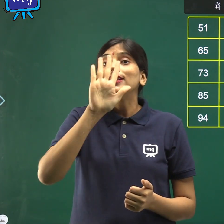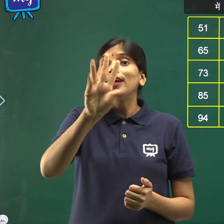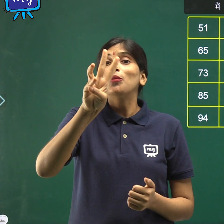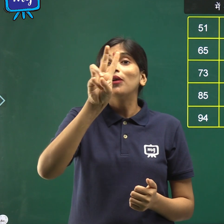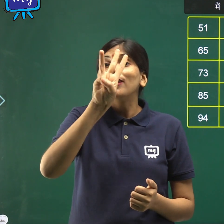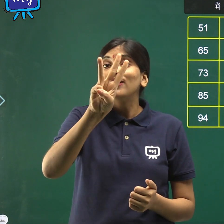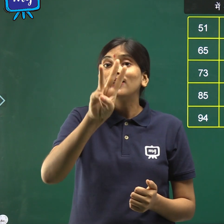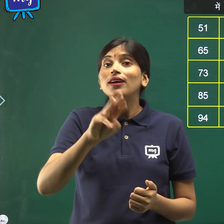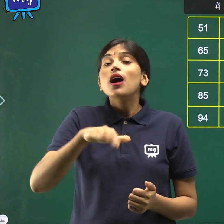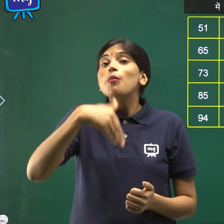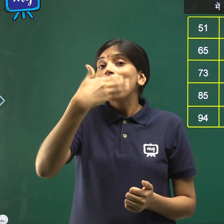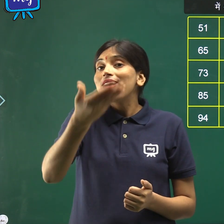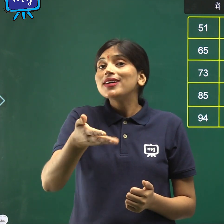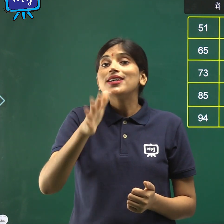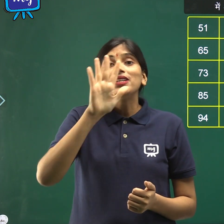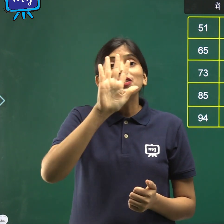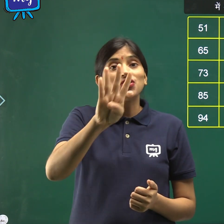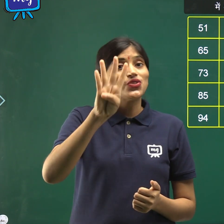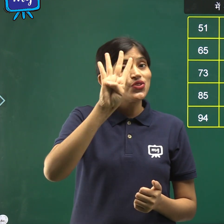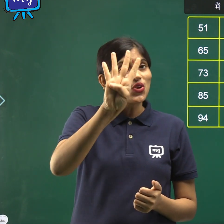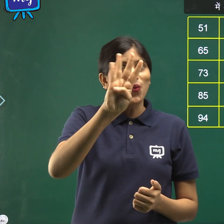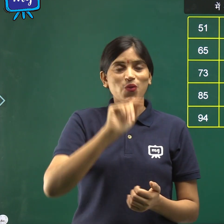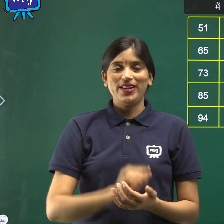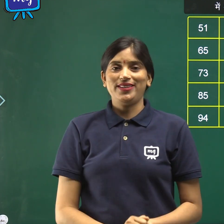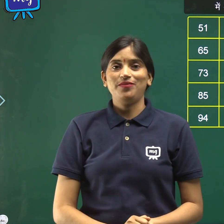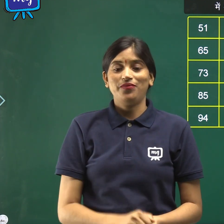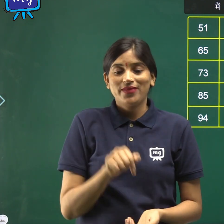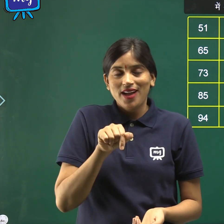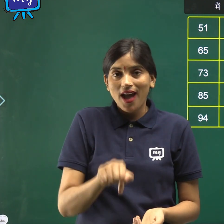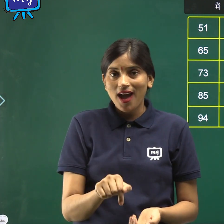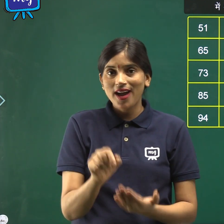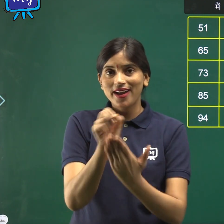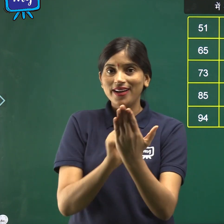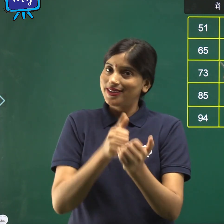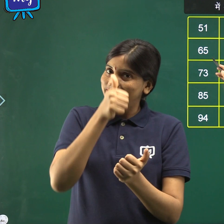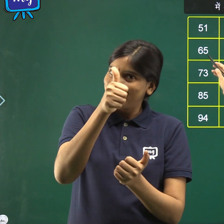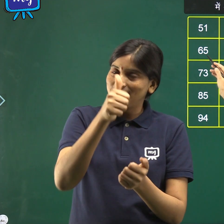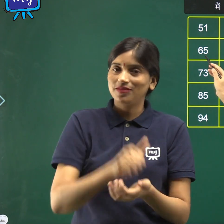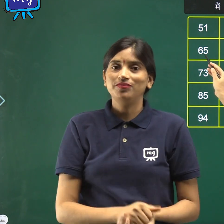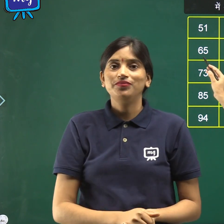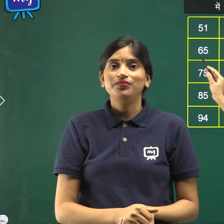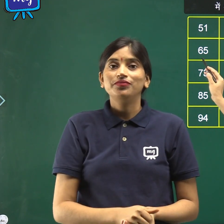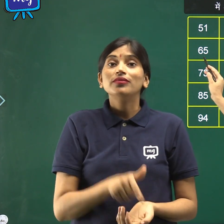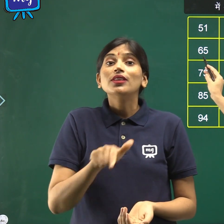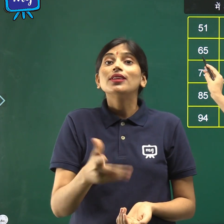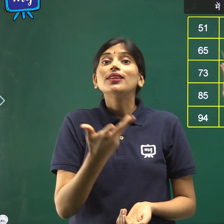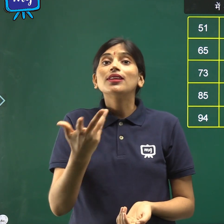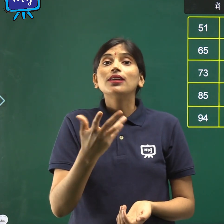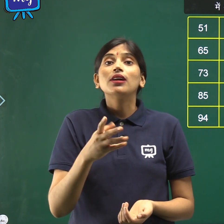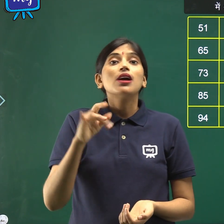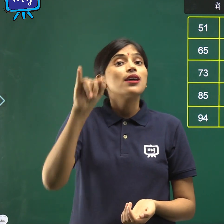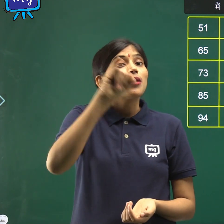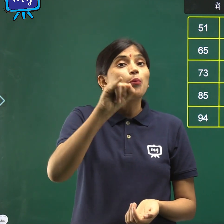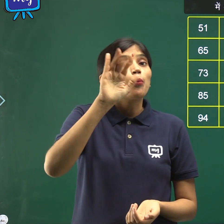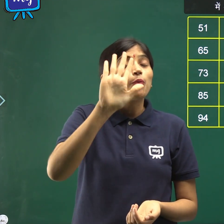53, 53 के बाद 54 हम लिखेंगे। ठीक है, अब ये देखो कितने हैं?